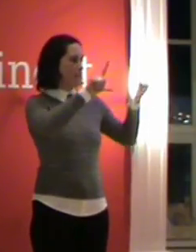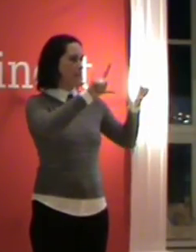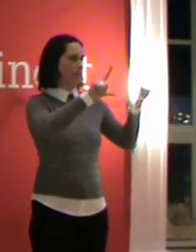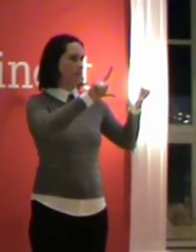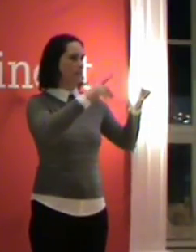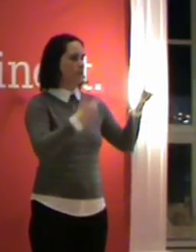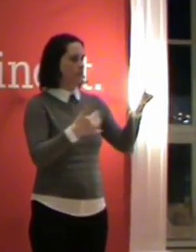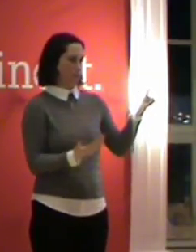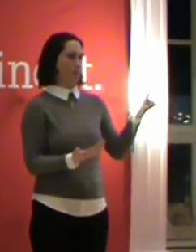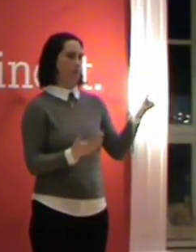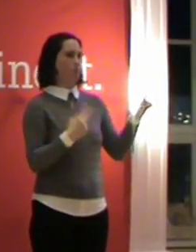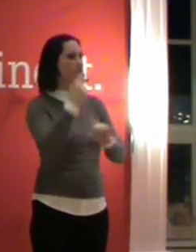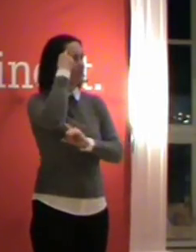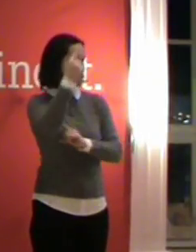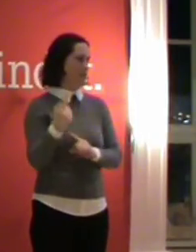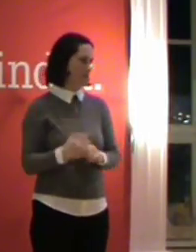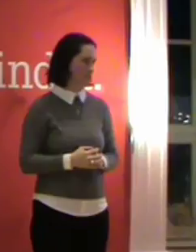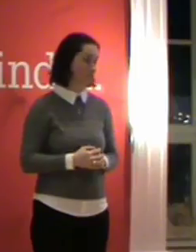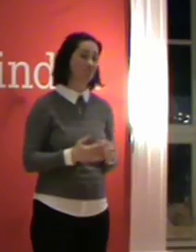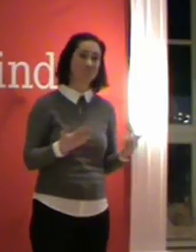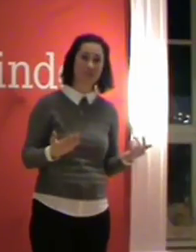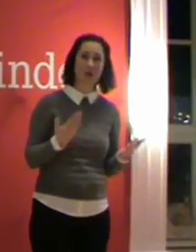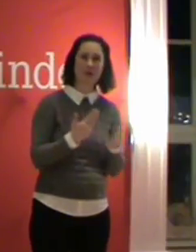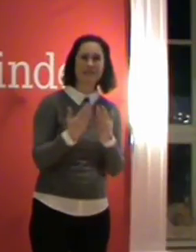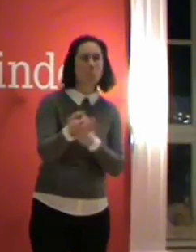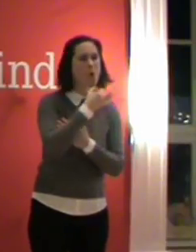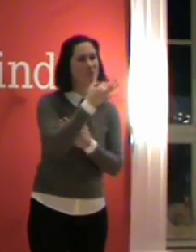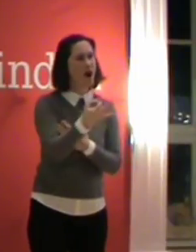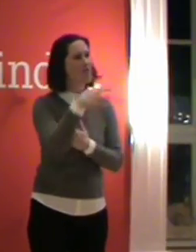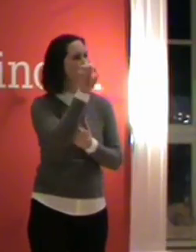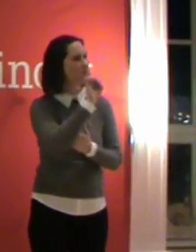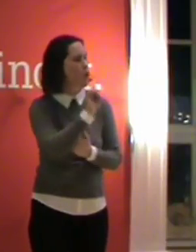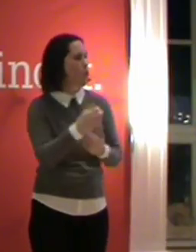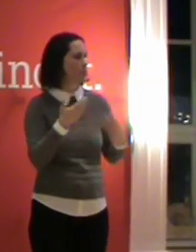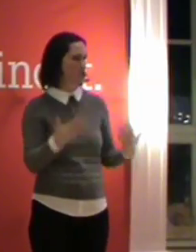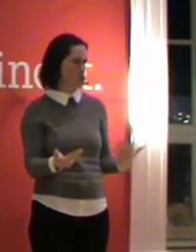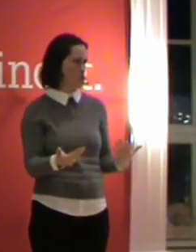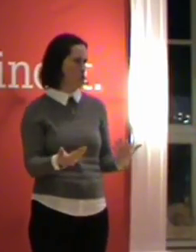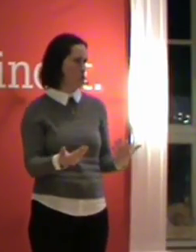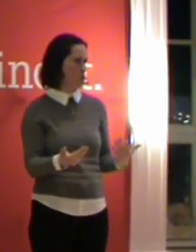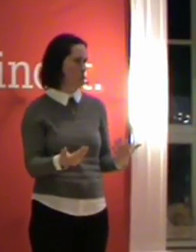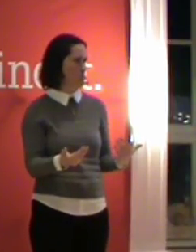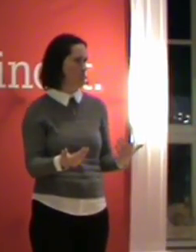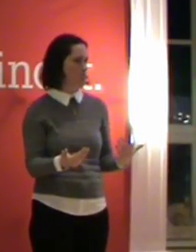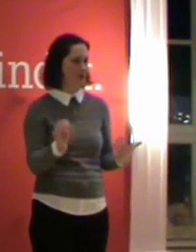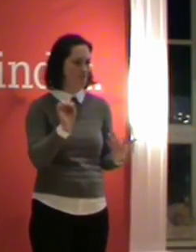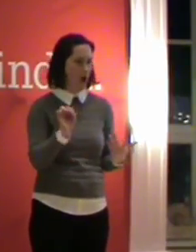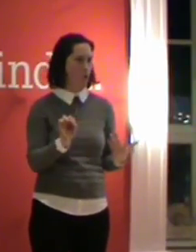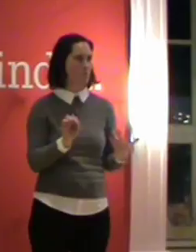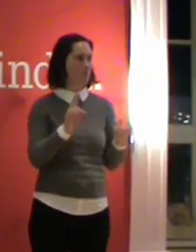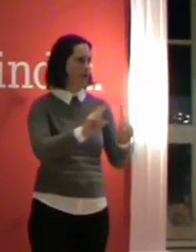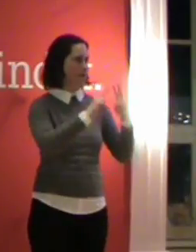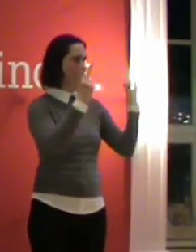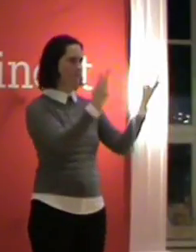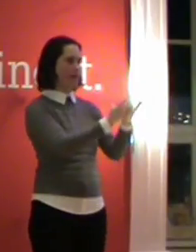meine Damen und Herren, liebe Genossinnen und Genossen, da ist schon auch die Frage erlaubt, warum ist das so? Warum ist das so, dass wenn wir feststellen, die Welt